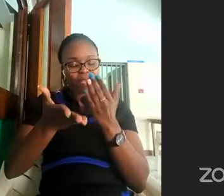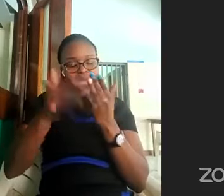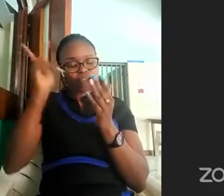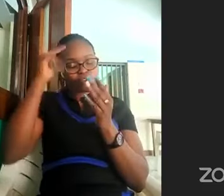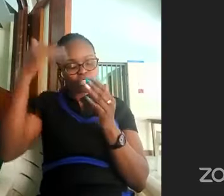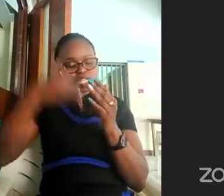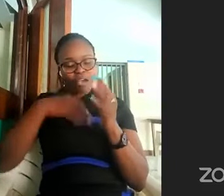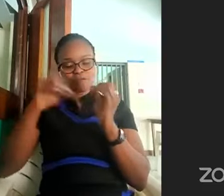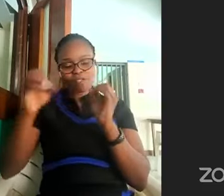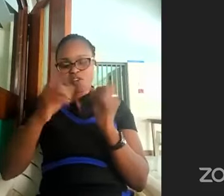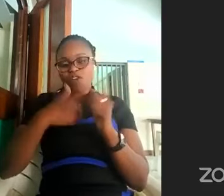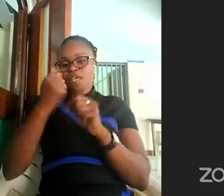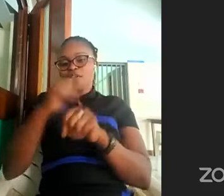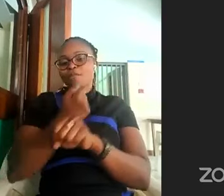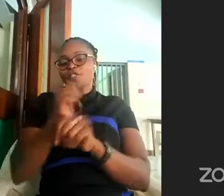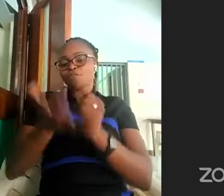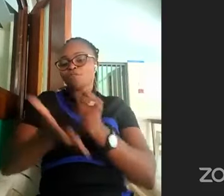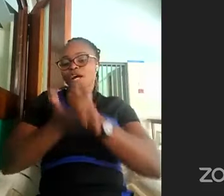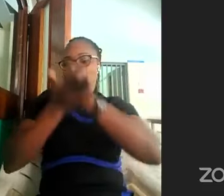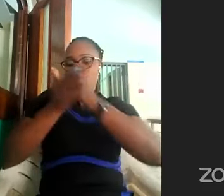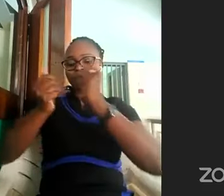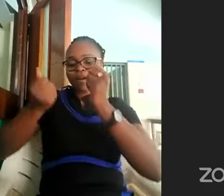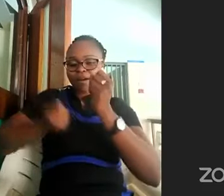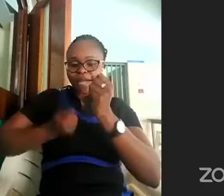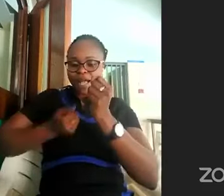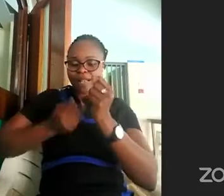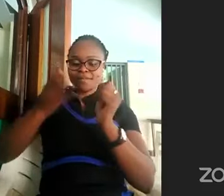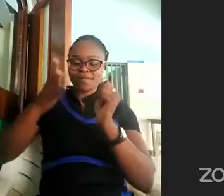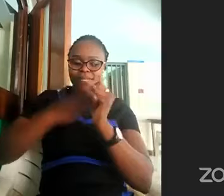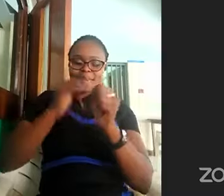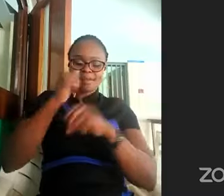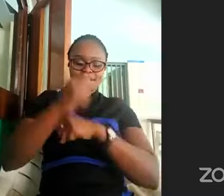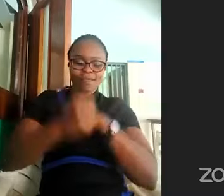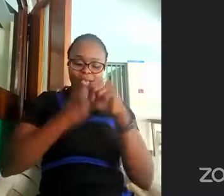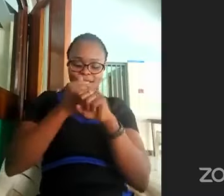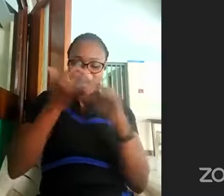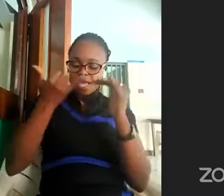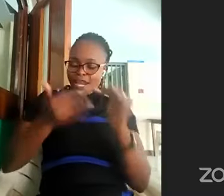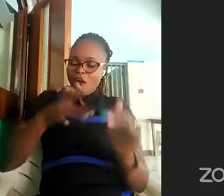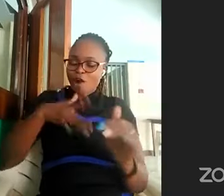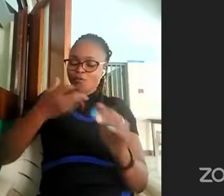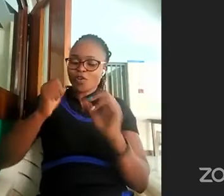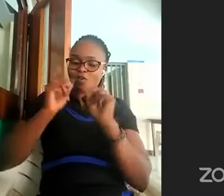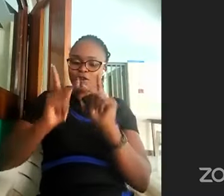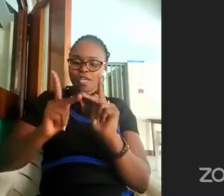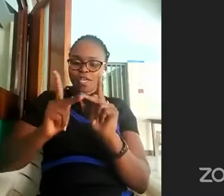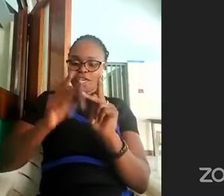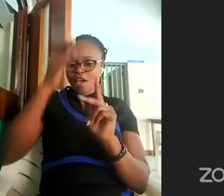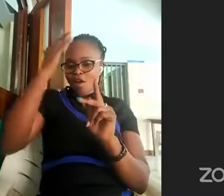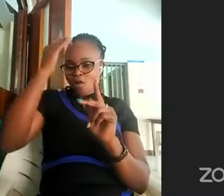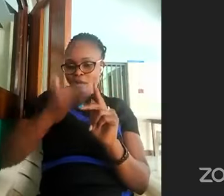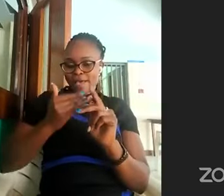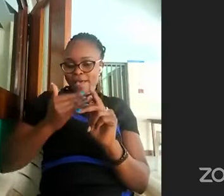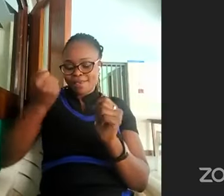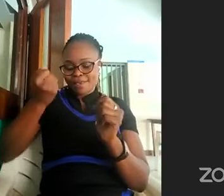sawa, yuko na wazazi wake, na hata wazazi wake usalama wao nikautilia mkazo, because huyo jamaa